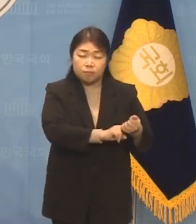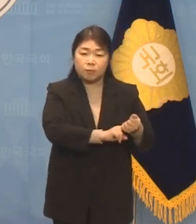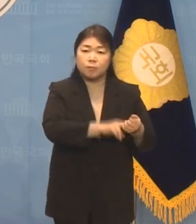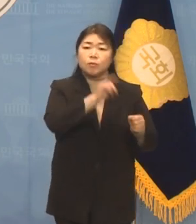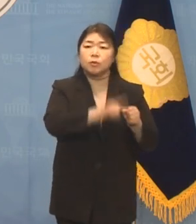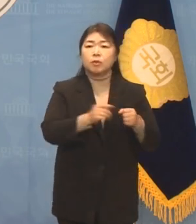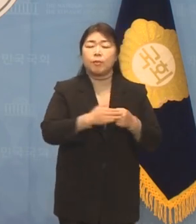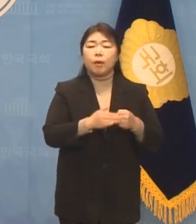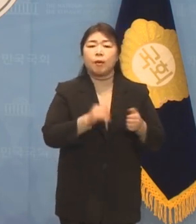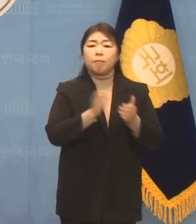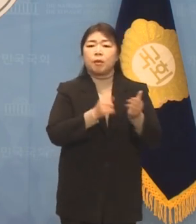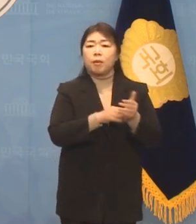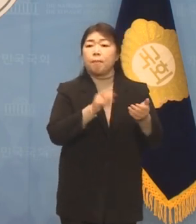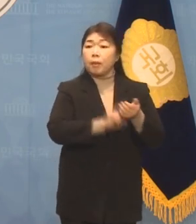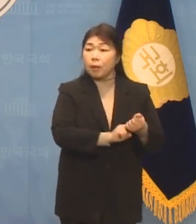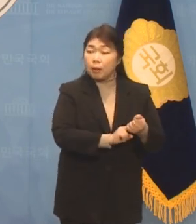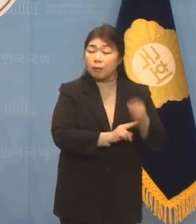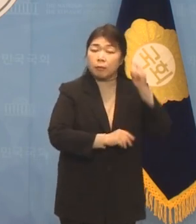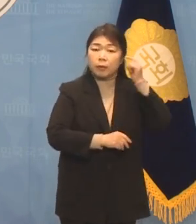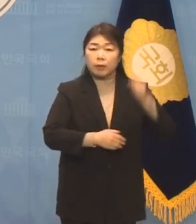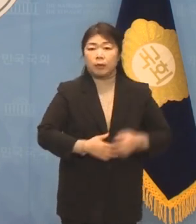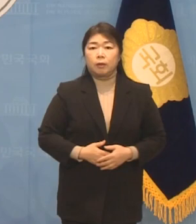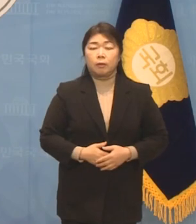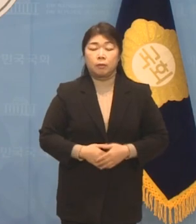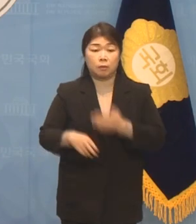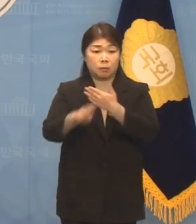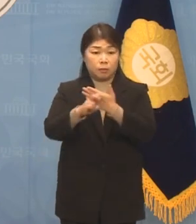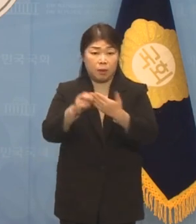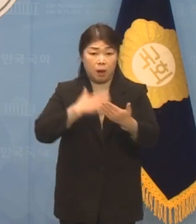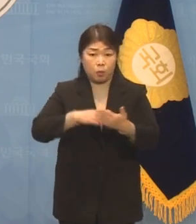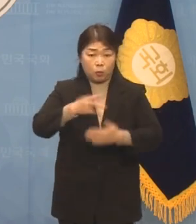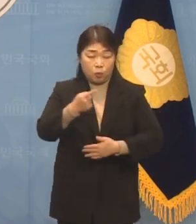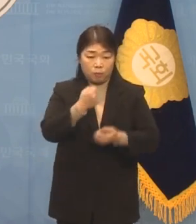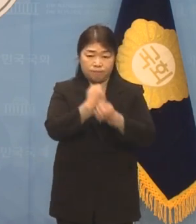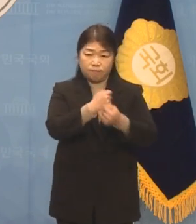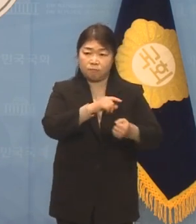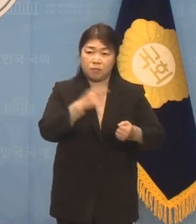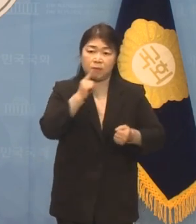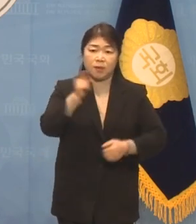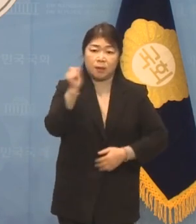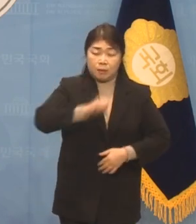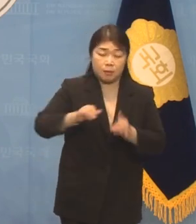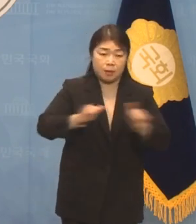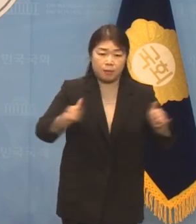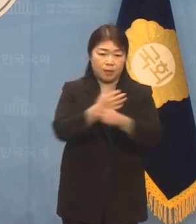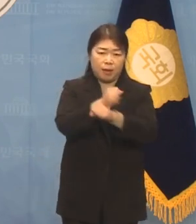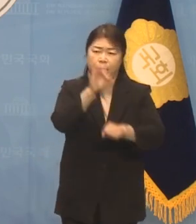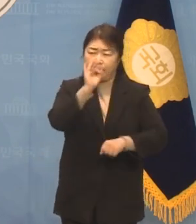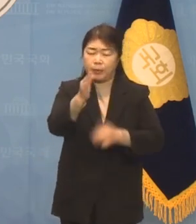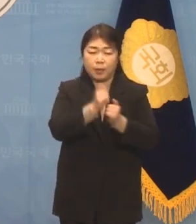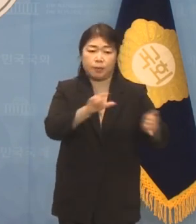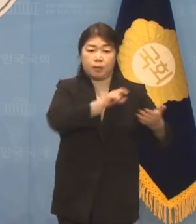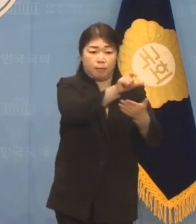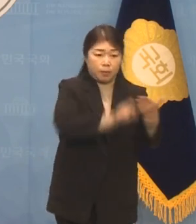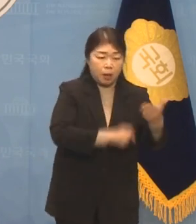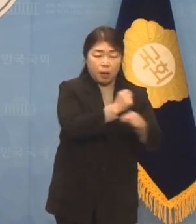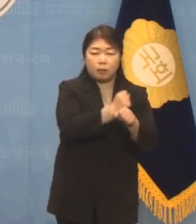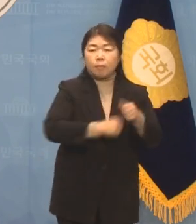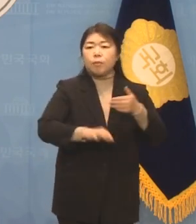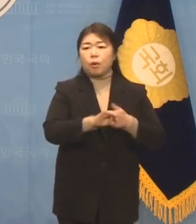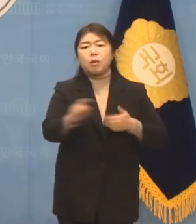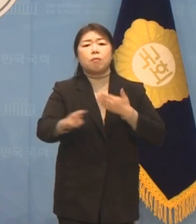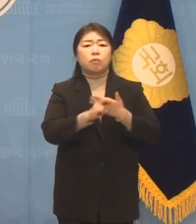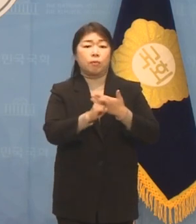아닙니까? 위법하다는 걸 알면서도 블랙리스트를 작성했다면 쿠팡은 불법을